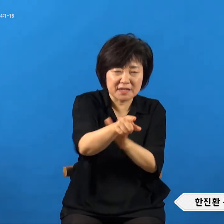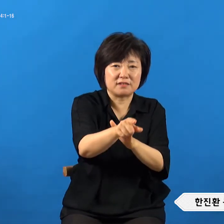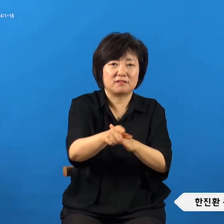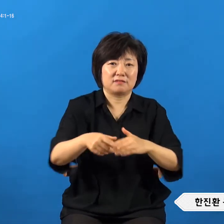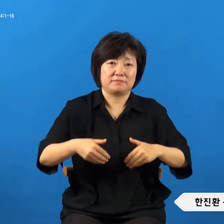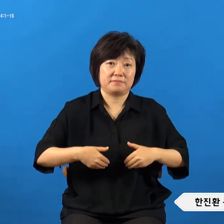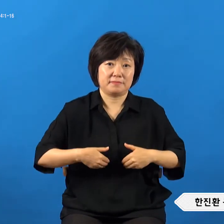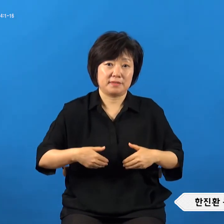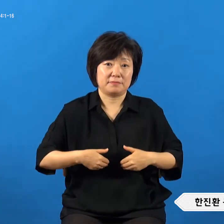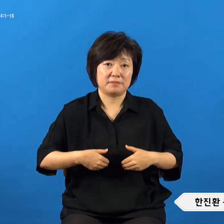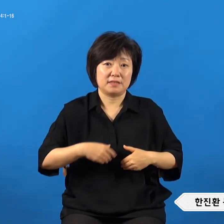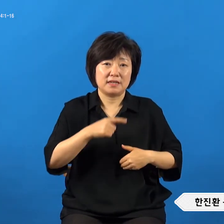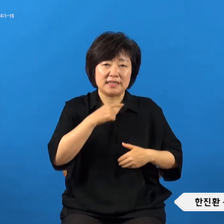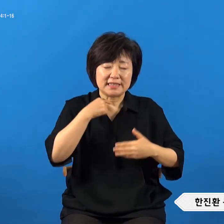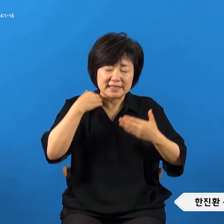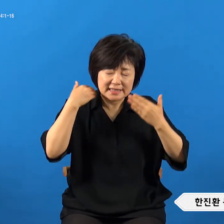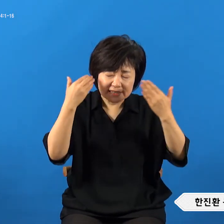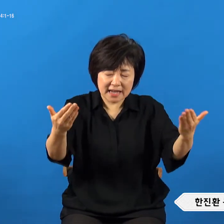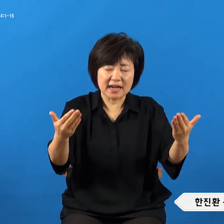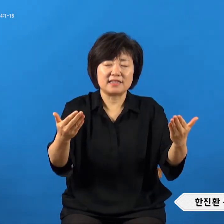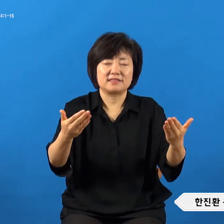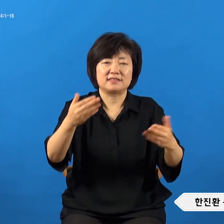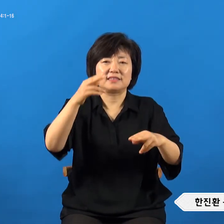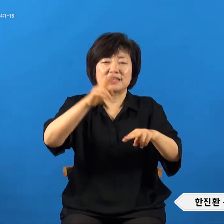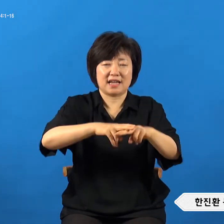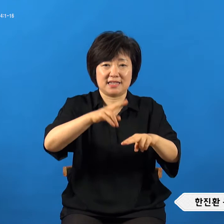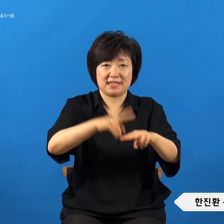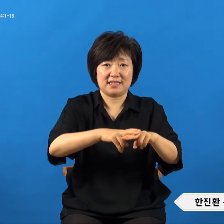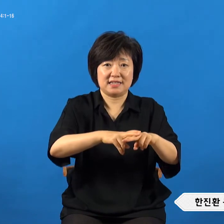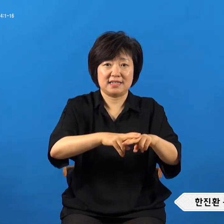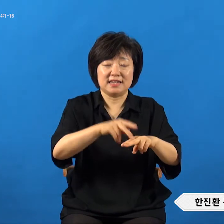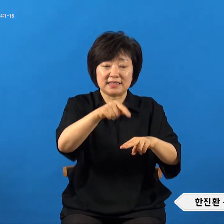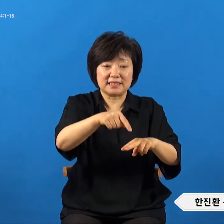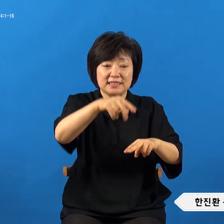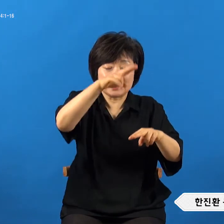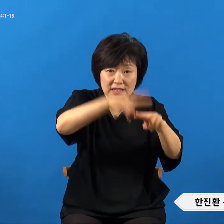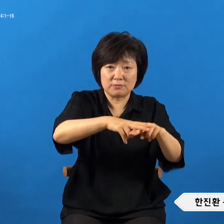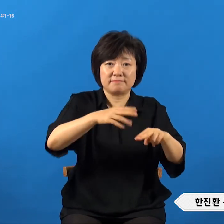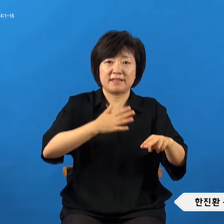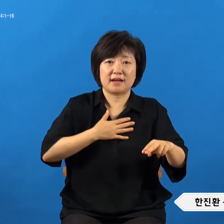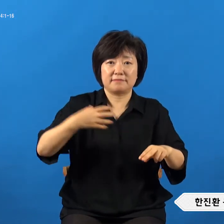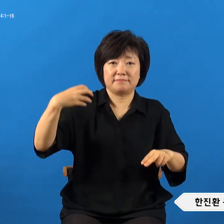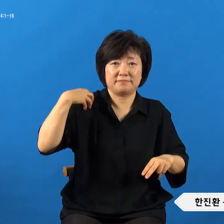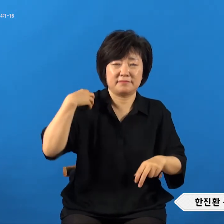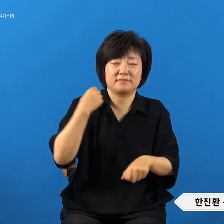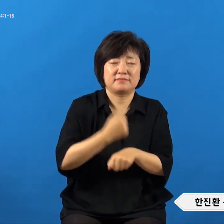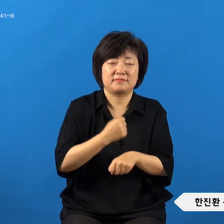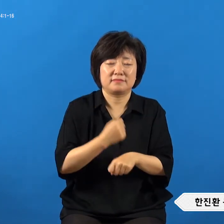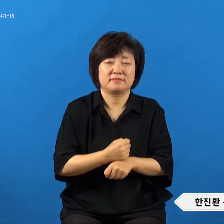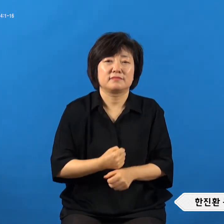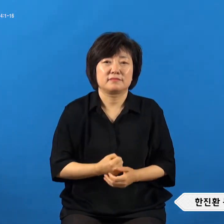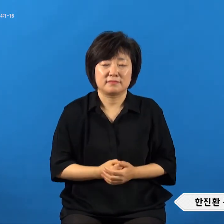서셔야 됩니다. 희생하는 자리가 있다면 제일 먼저 그 자리에 서야 합니다.